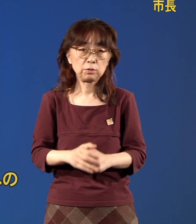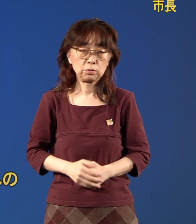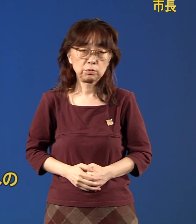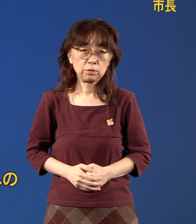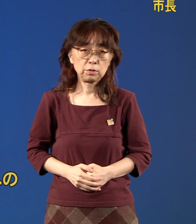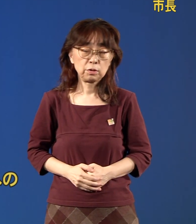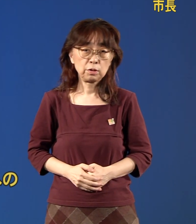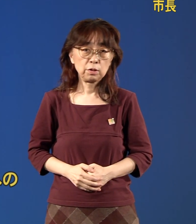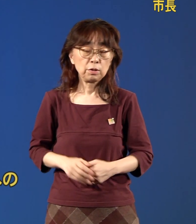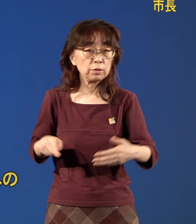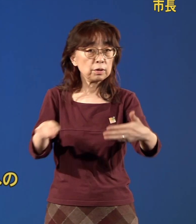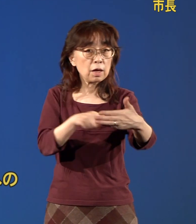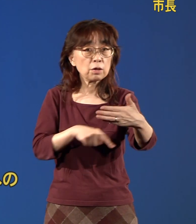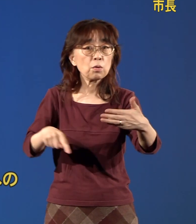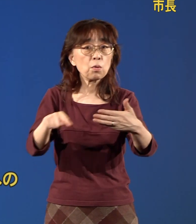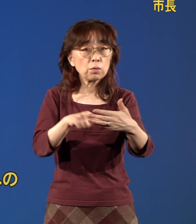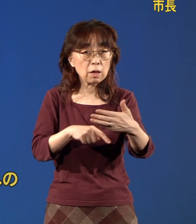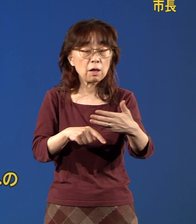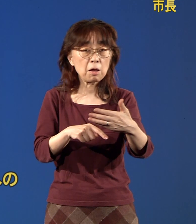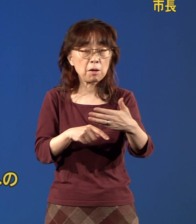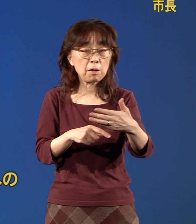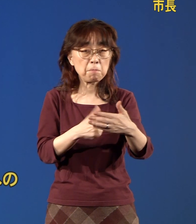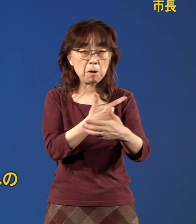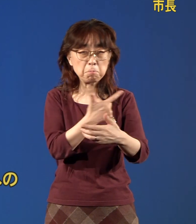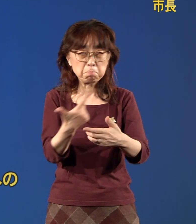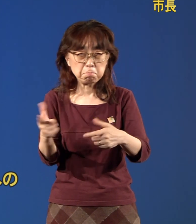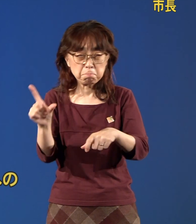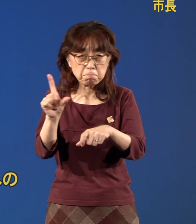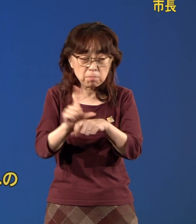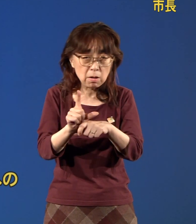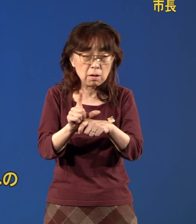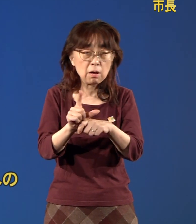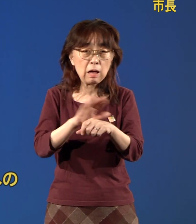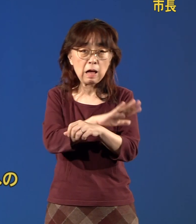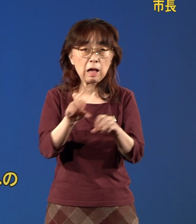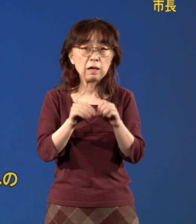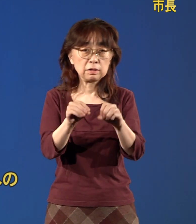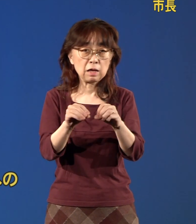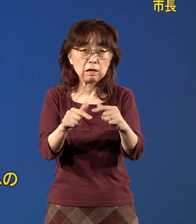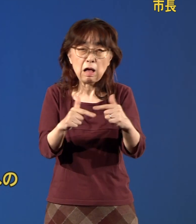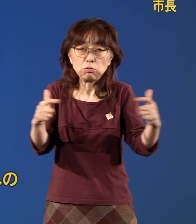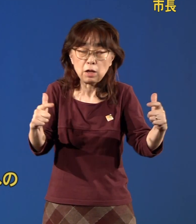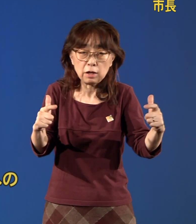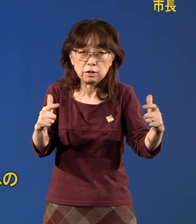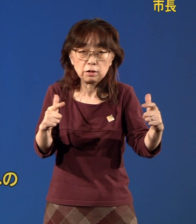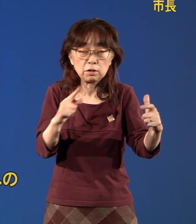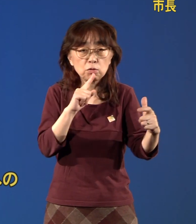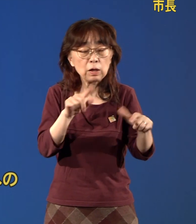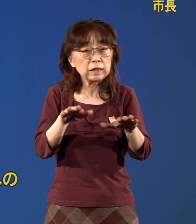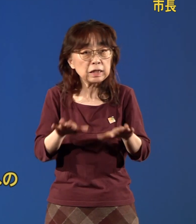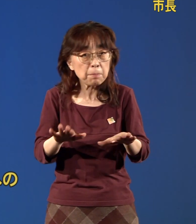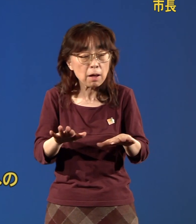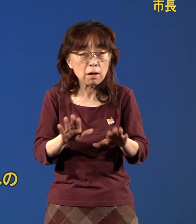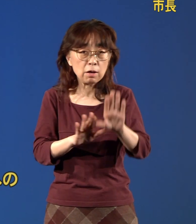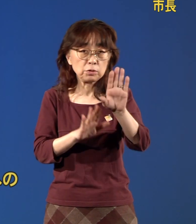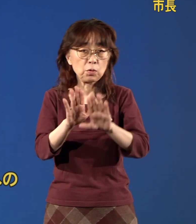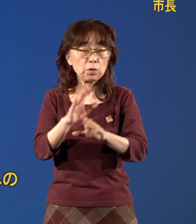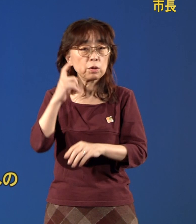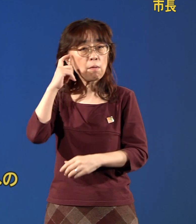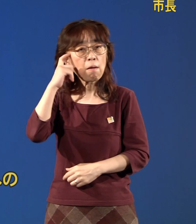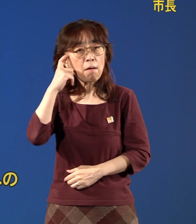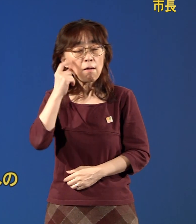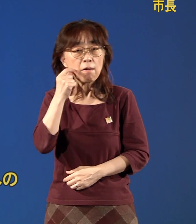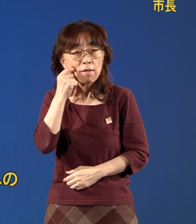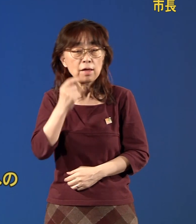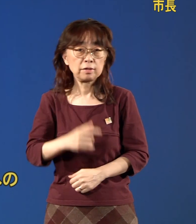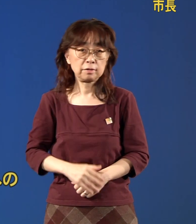その上で大幅にその感染が拡大をするという状況は、現時点では考えていないので、まずは